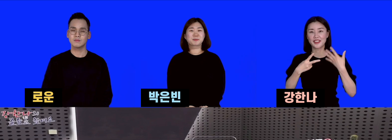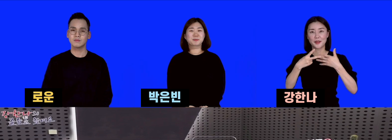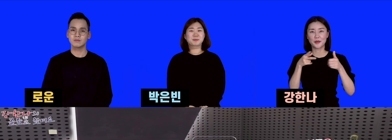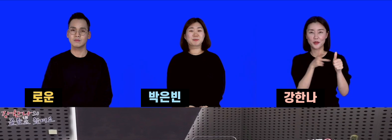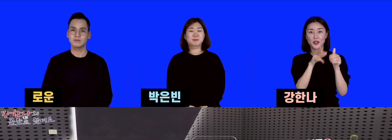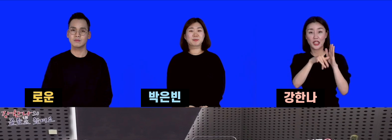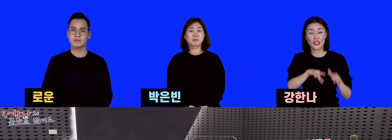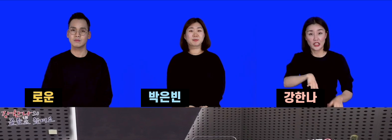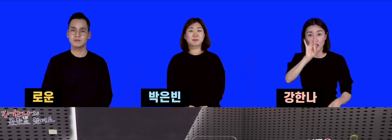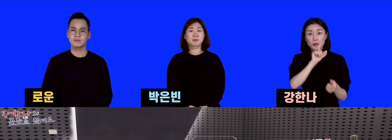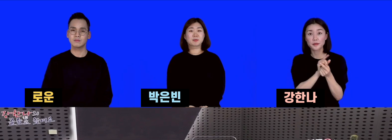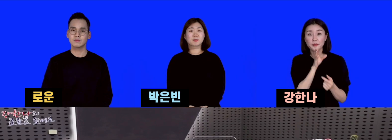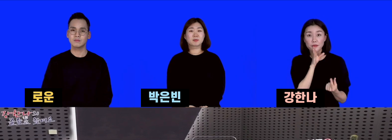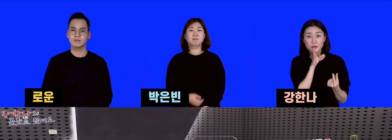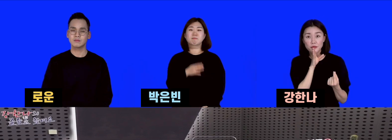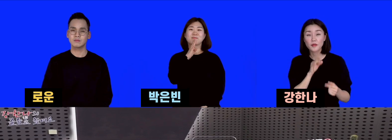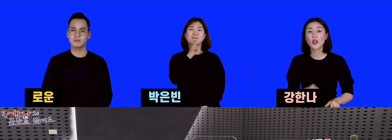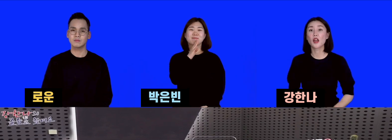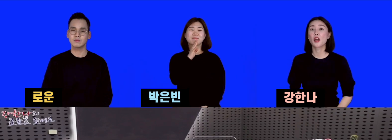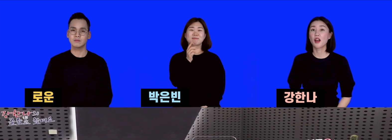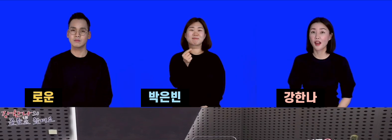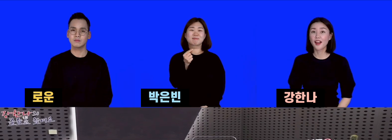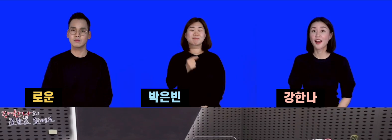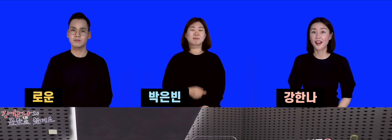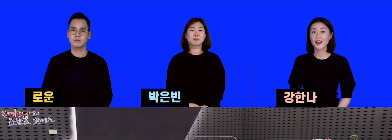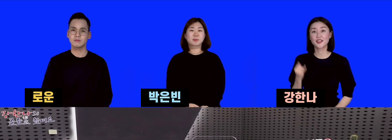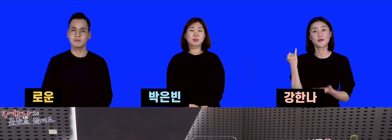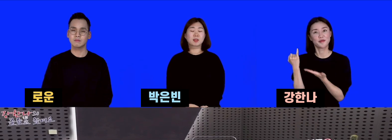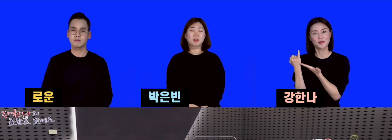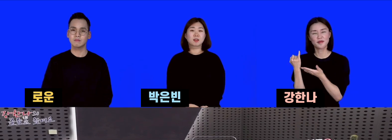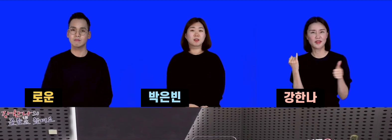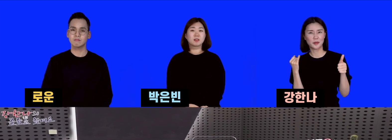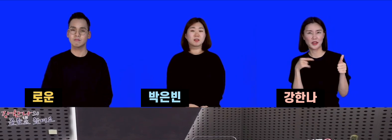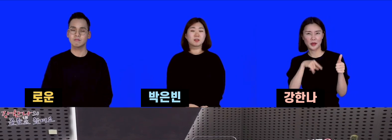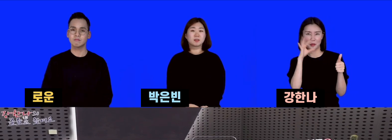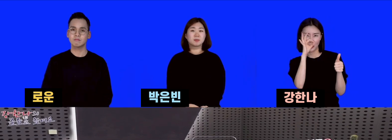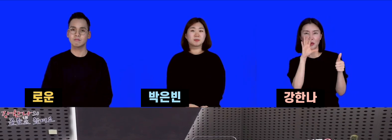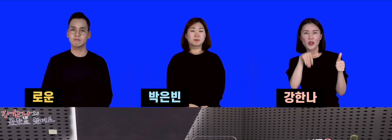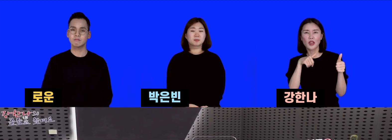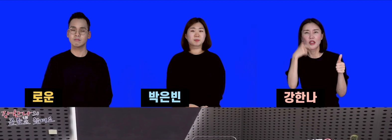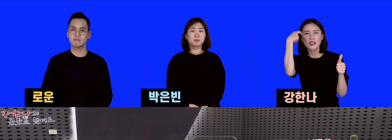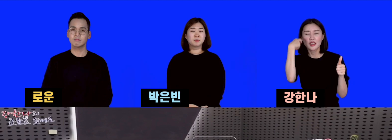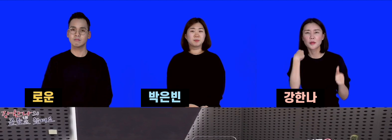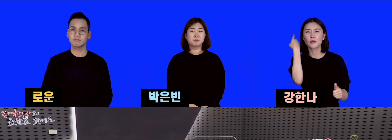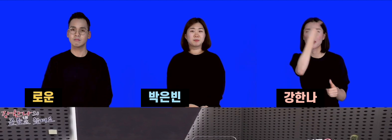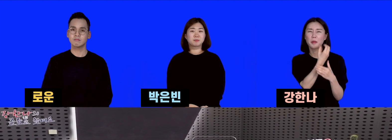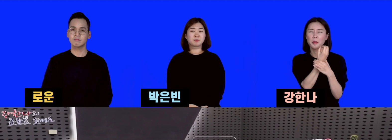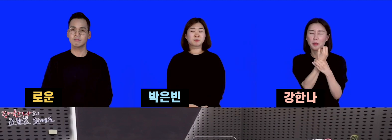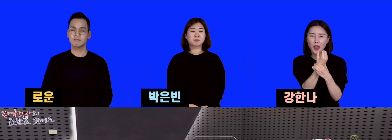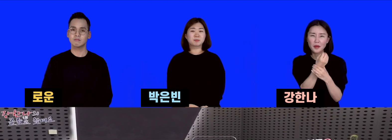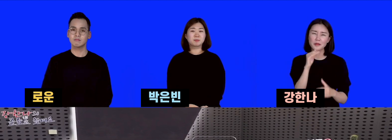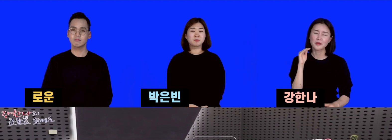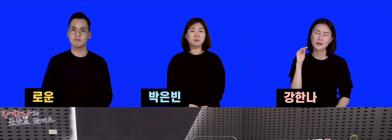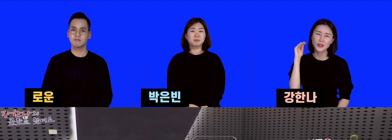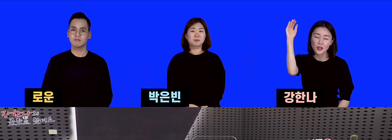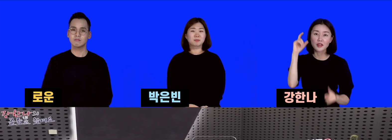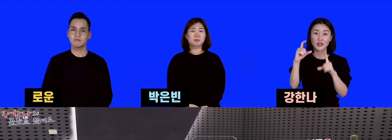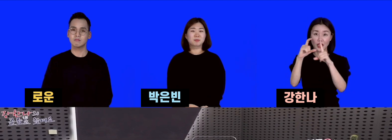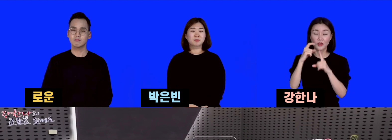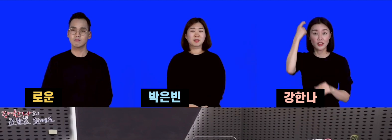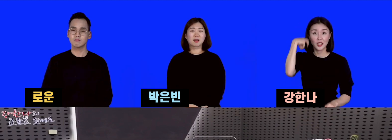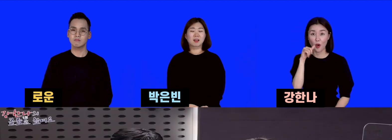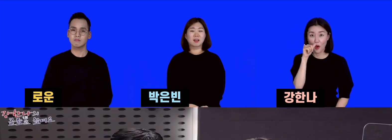작품 하면서 처음 만나신 거죠 네 은빈씨 처음 로우씨 딱 보셨을 때 이 얼밥키전이라는 말 심각